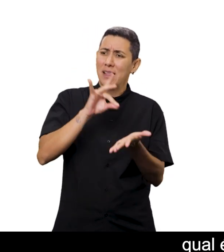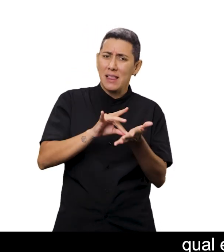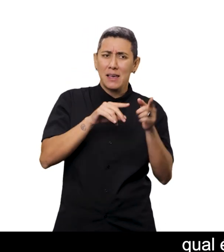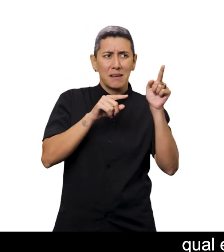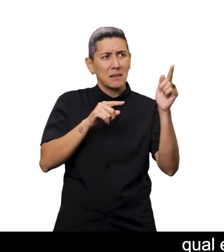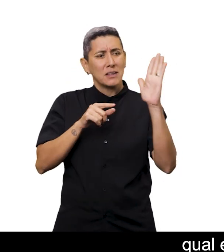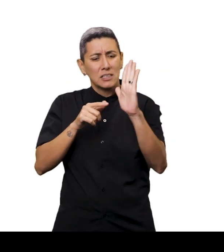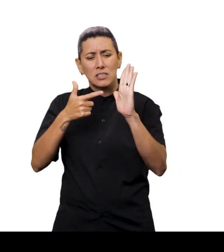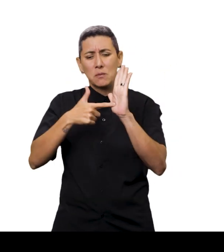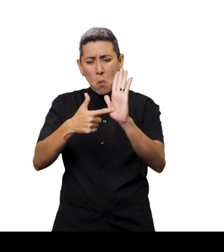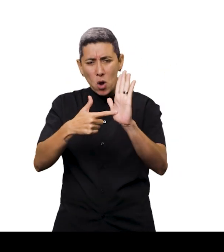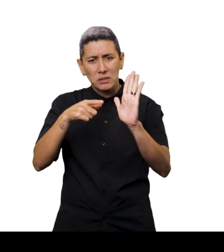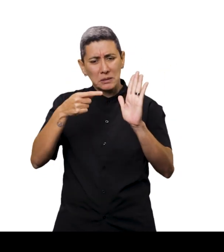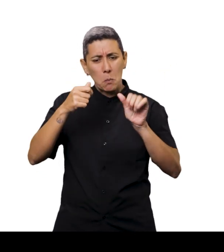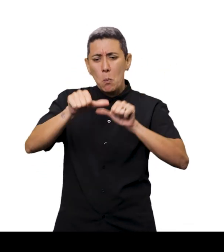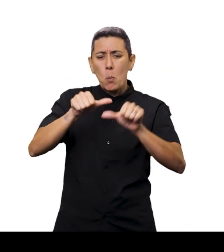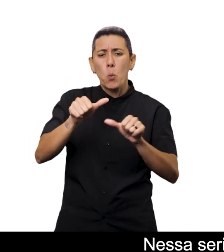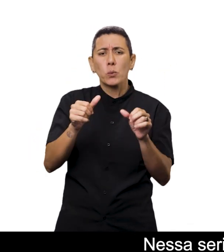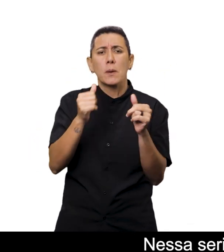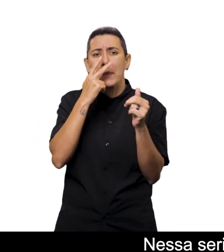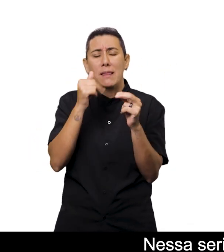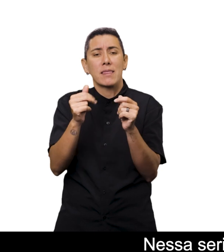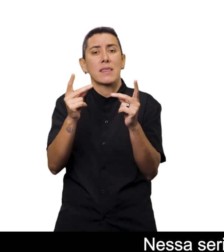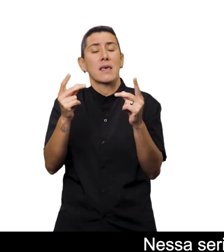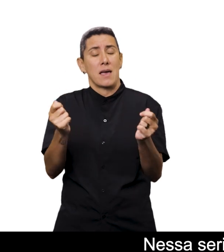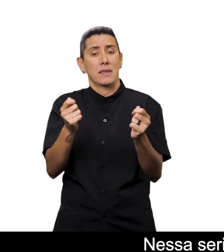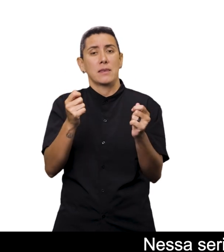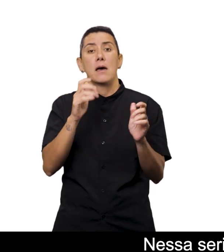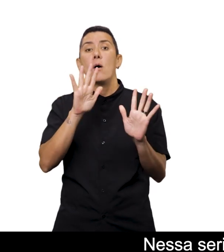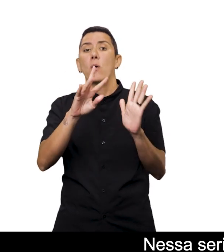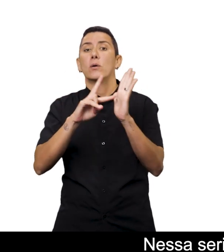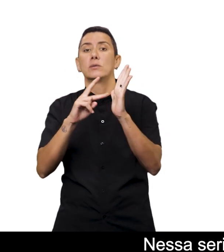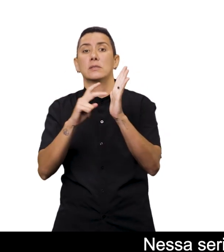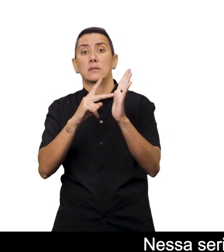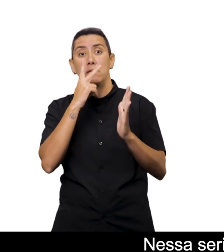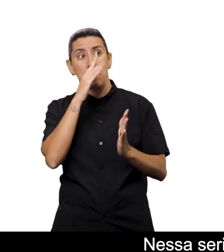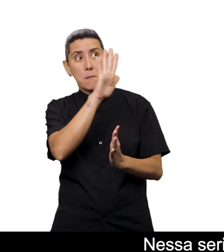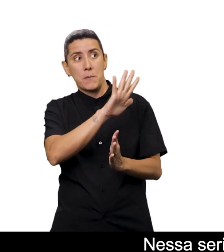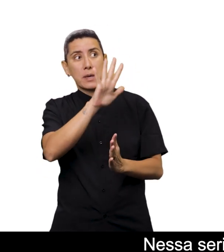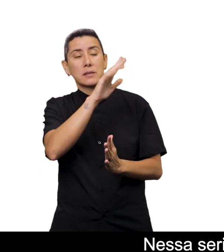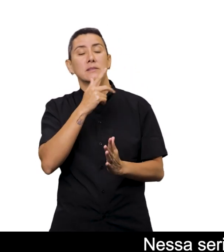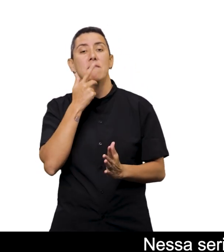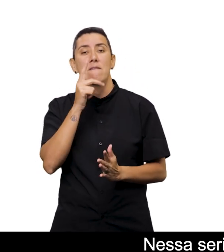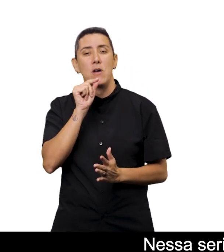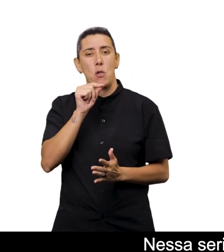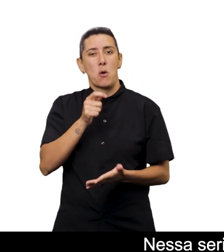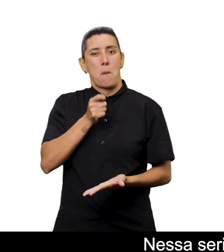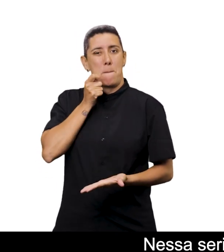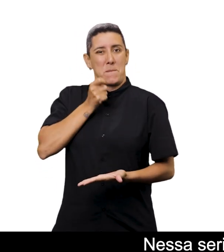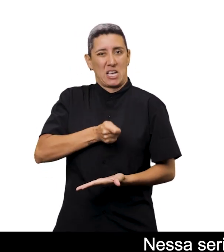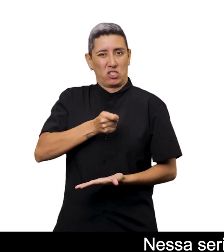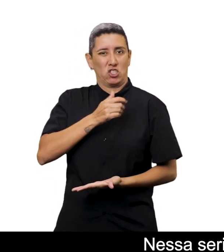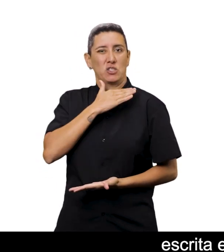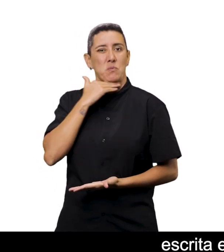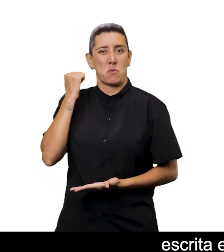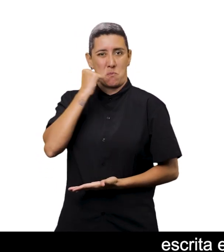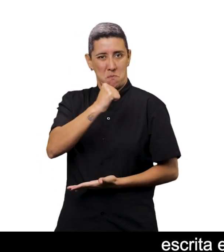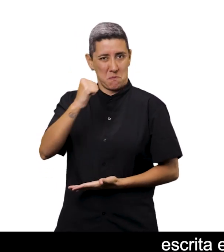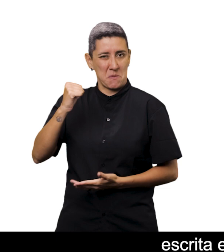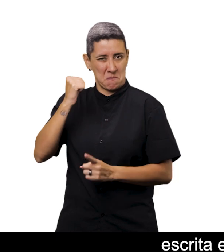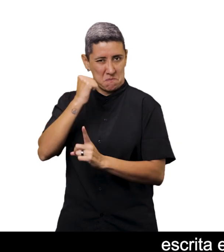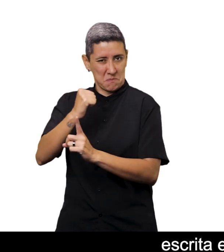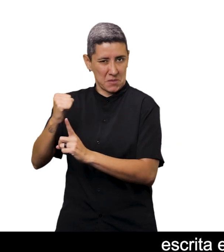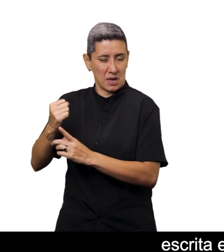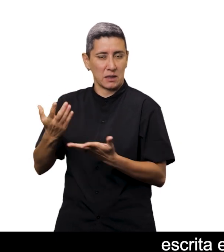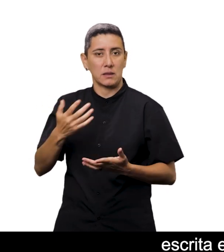está acontecendo? O que isso muda? Nessa serigrafia, é como se a mensagem "O machismo mata", escrita